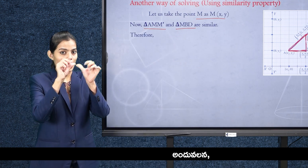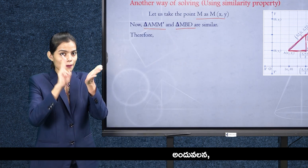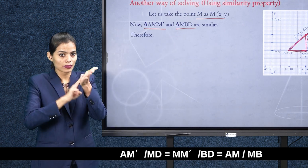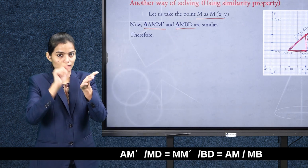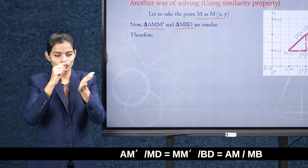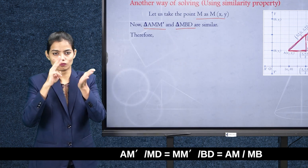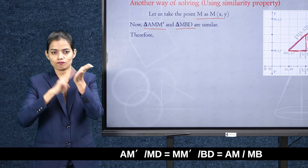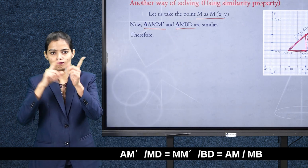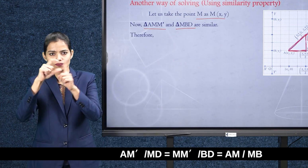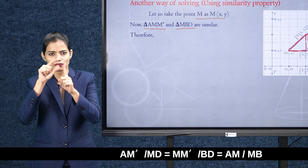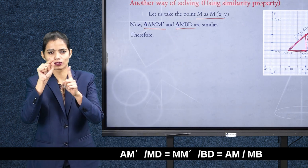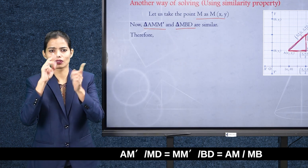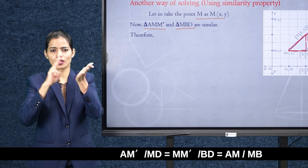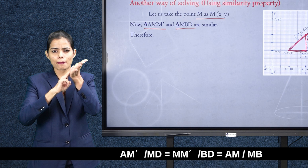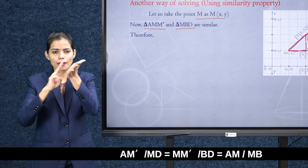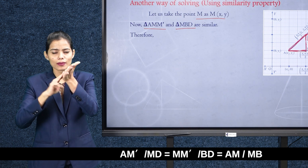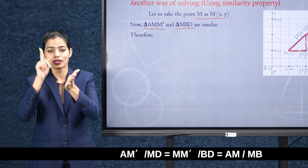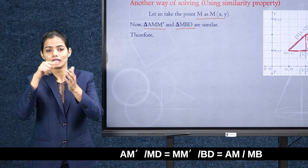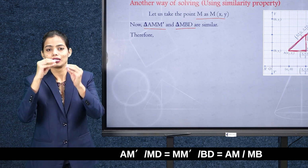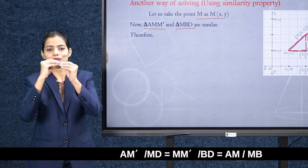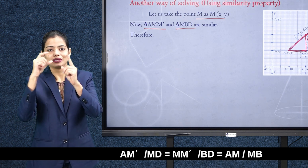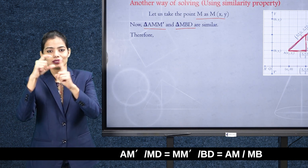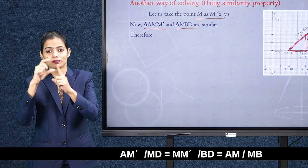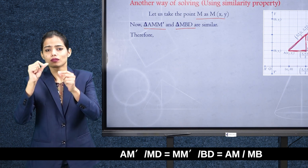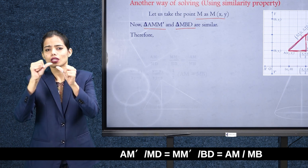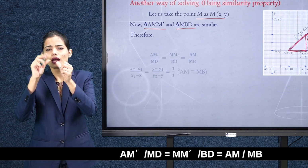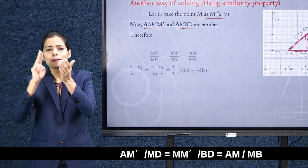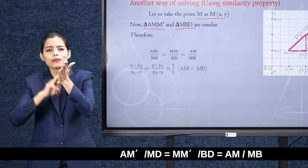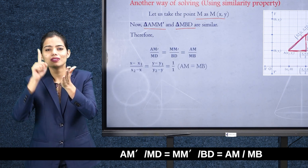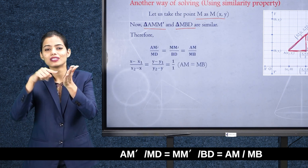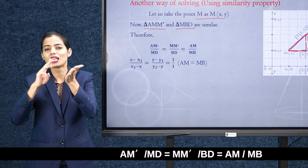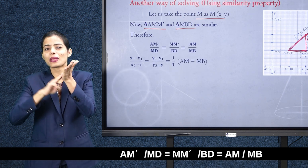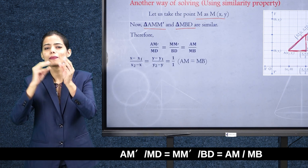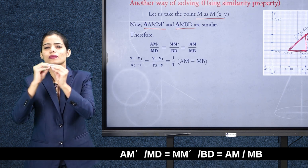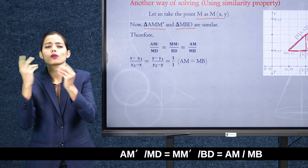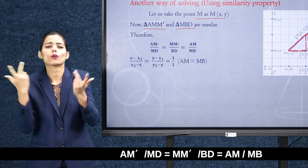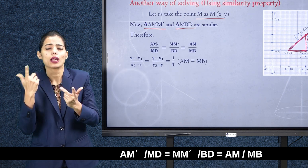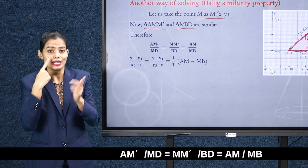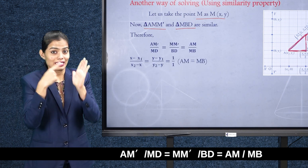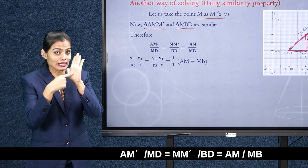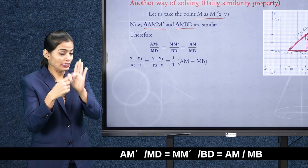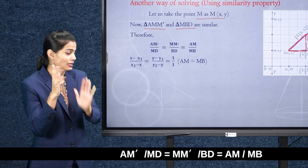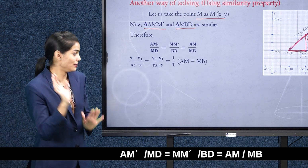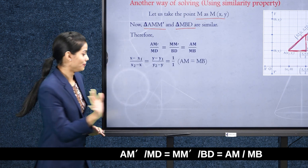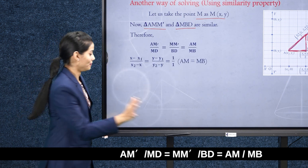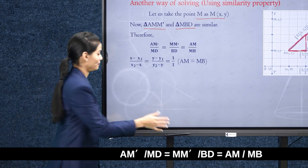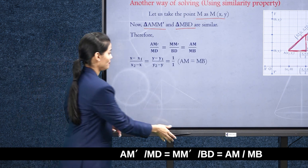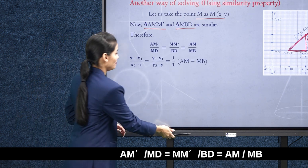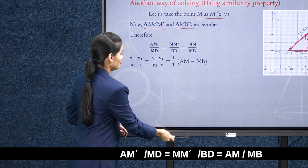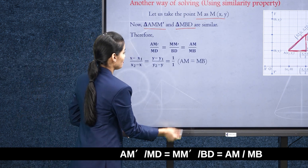AM dash by MD is equal to MM dash by BD is equal to AM by